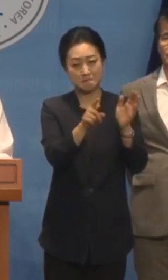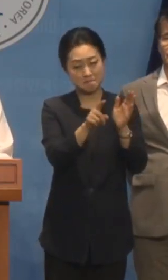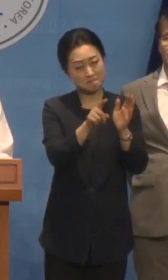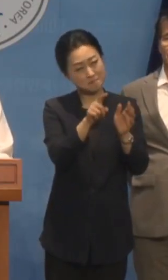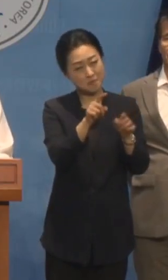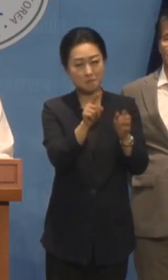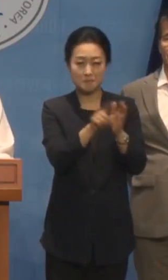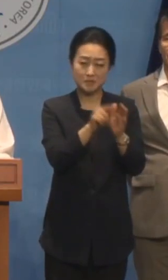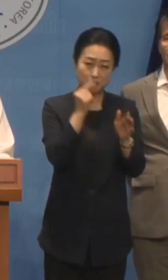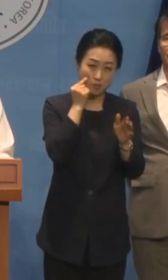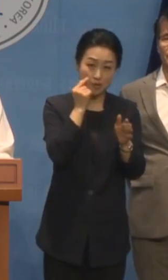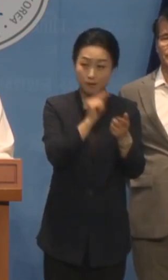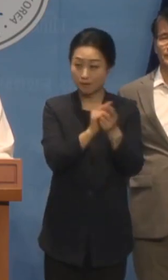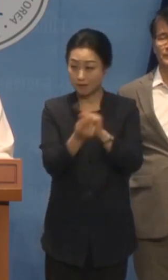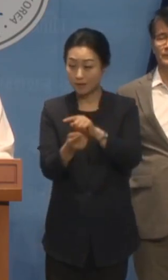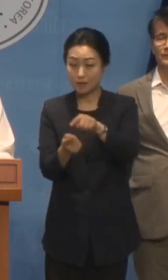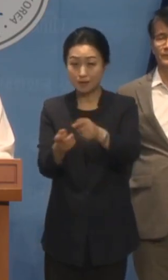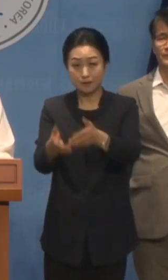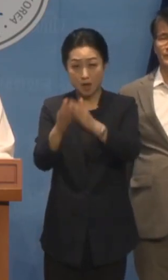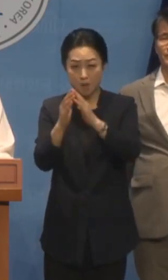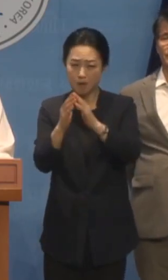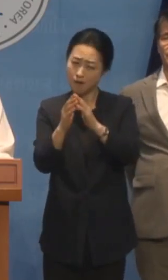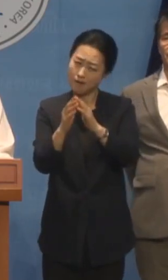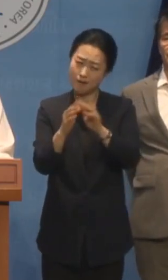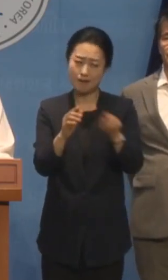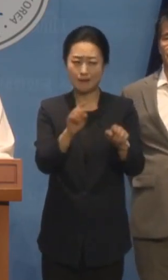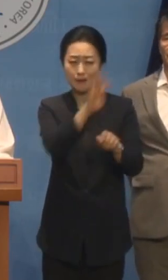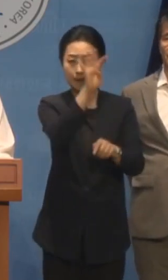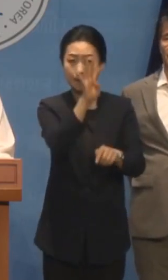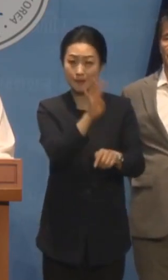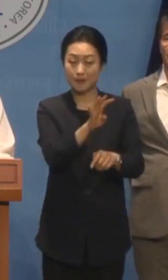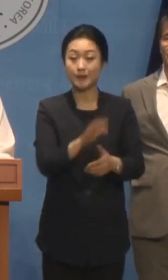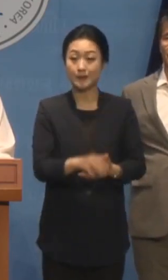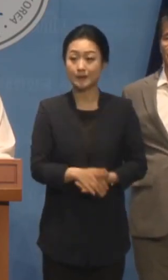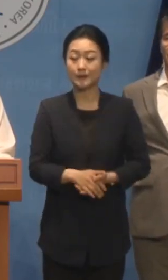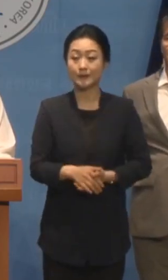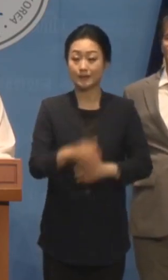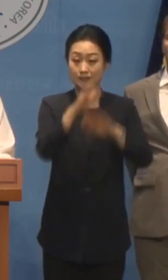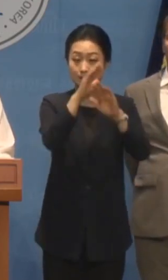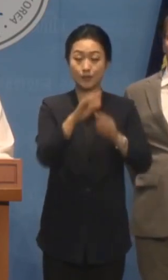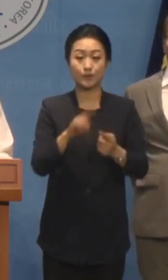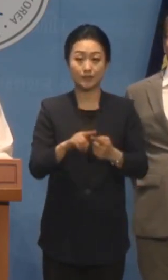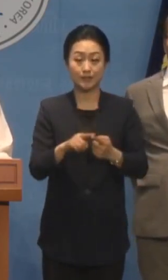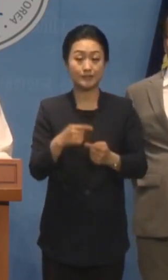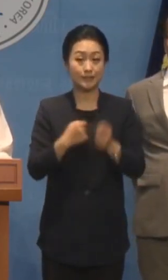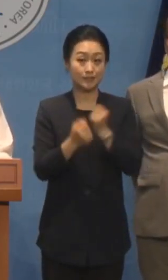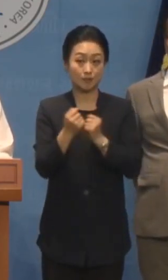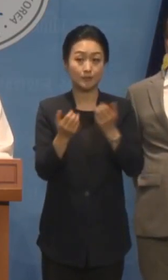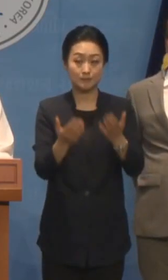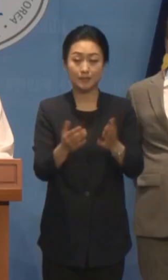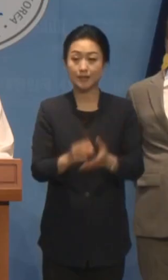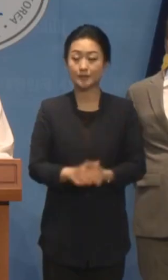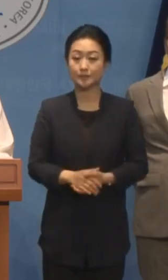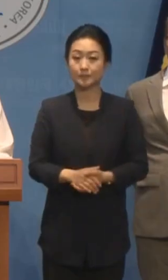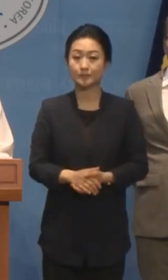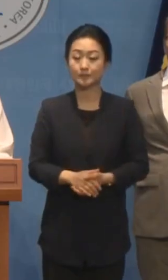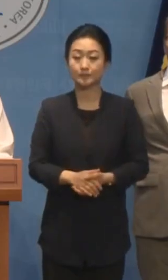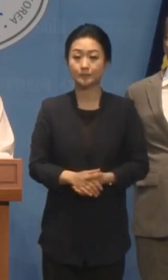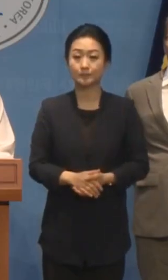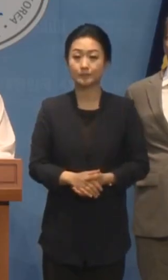입장문을 낸 성명서를 하나 발표하는 걸로 제 말씀을 대신하겠습니다. 서울의 소리 긴급